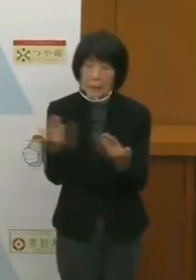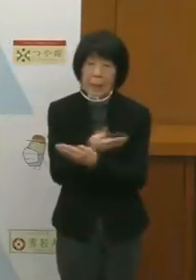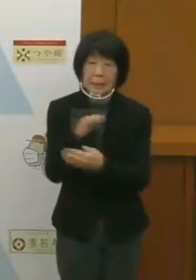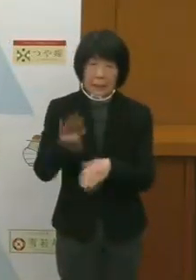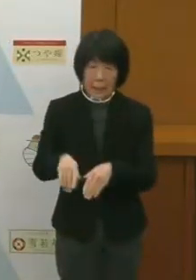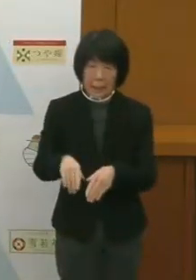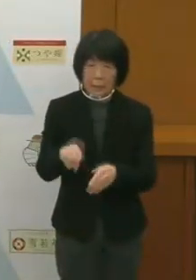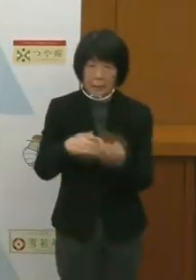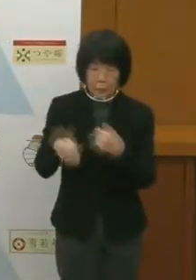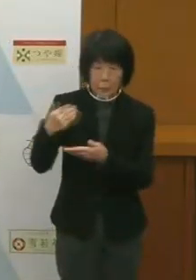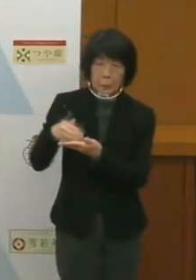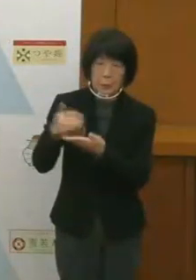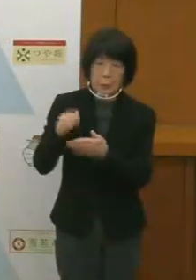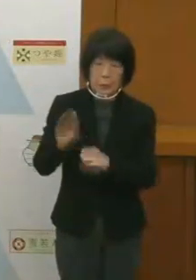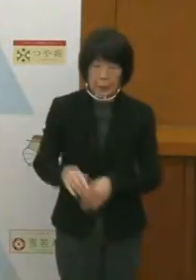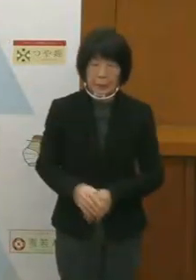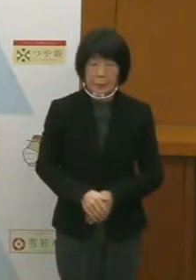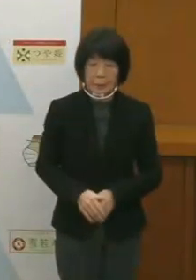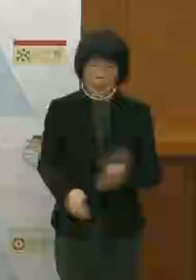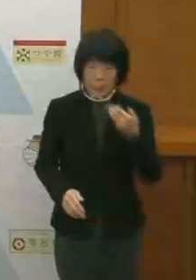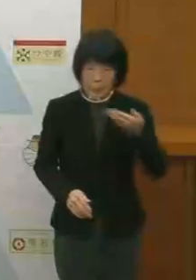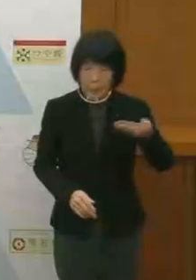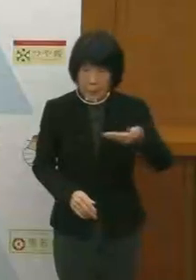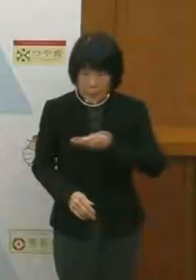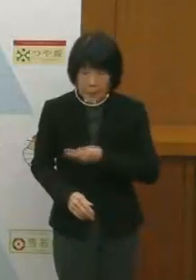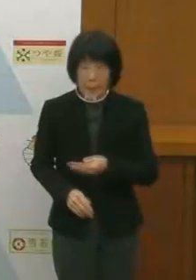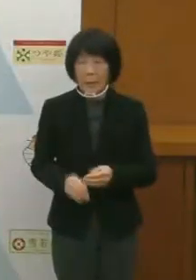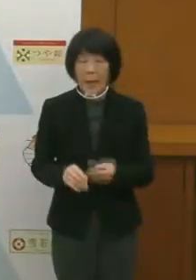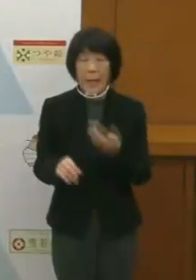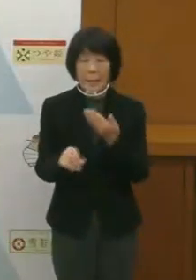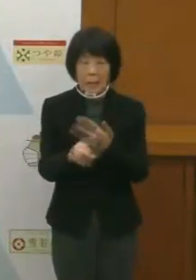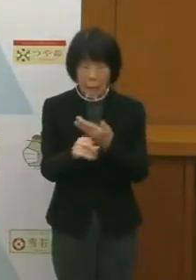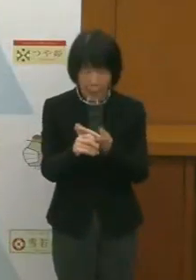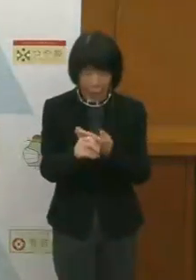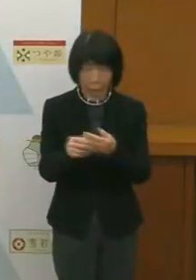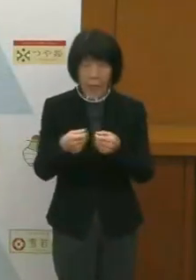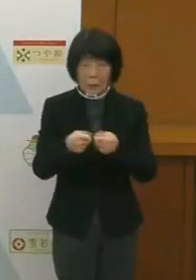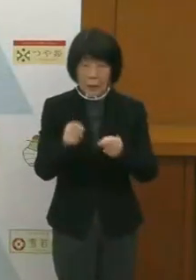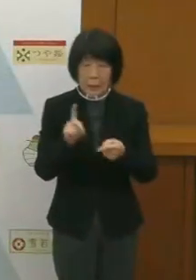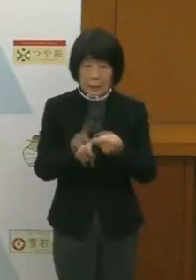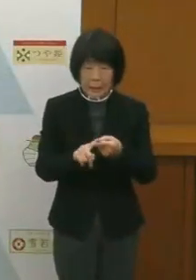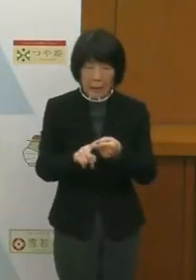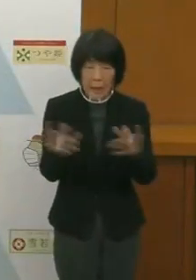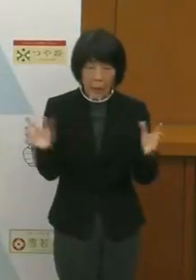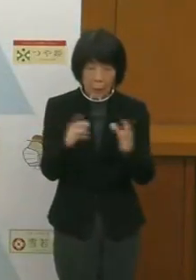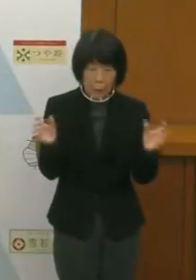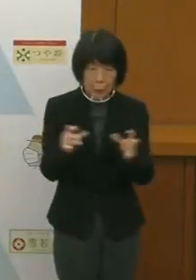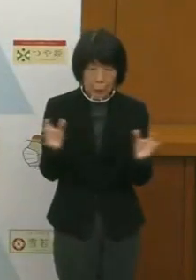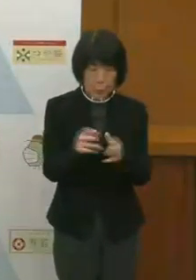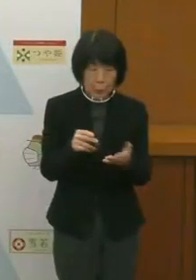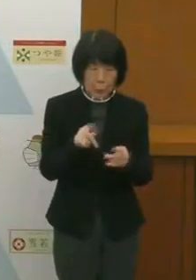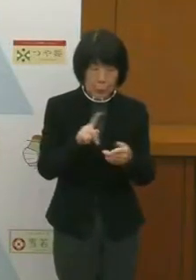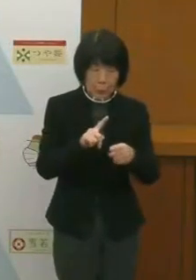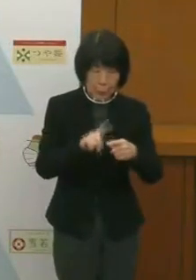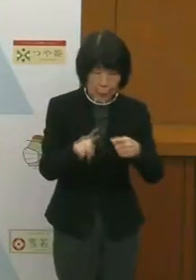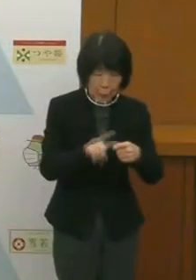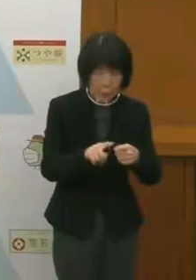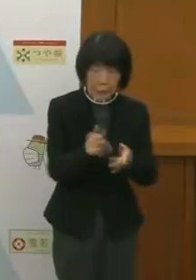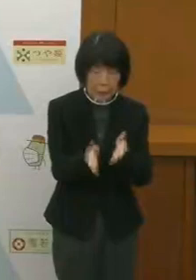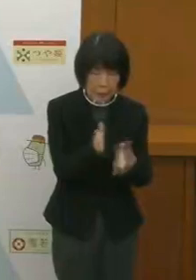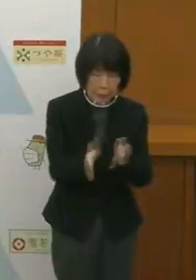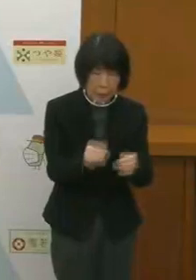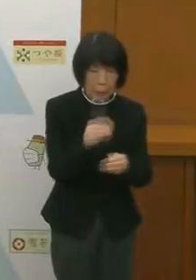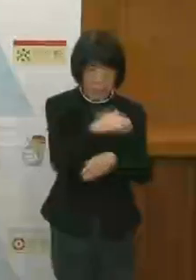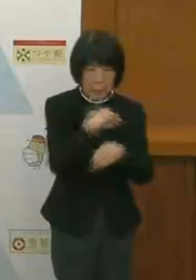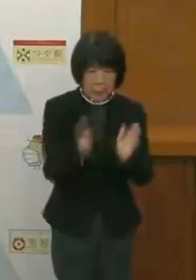はい、 具体的に例えば集中治療室に入ったとか人工呼吸器をつけたとかその辺 ではないと、